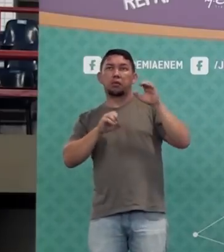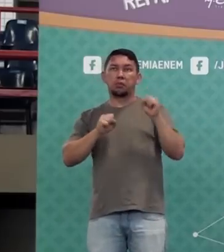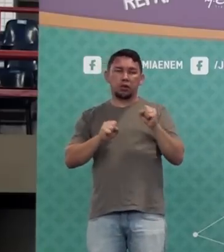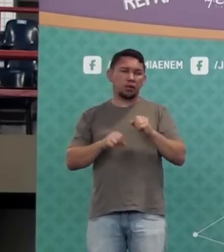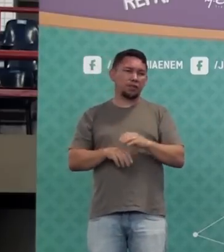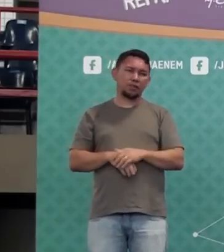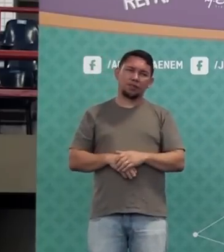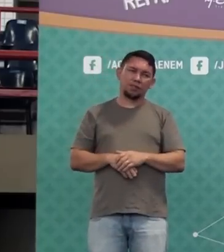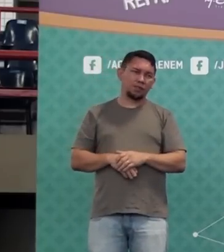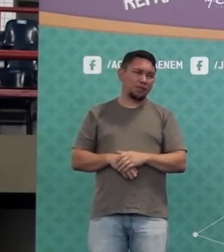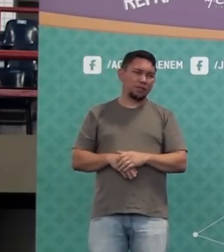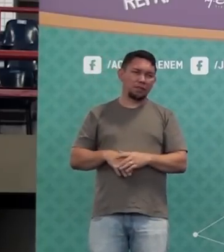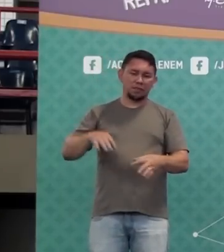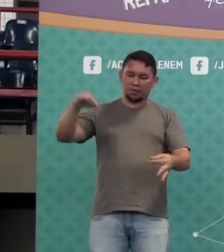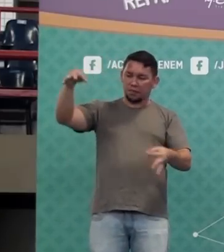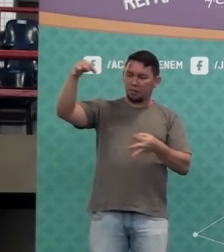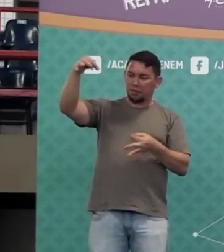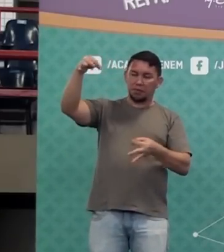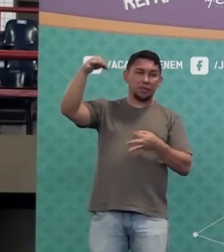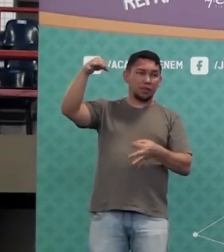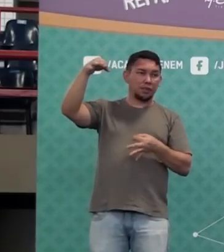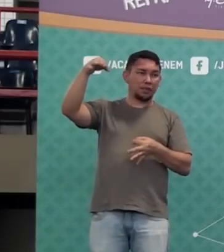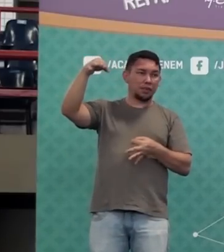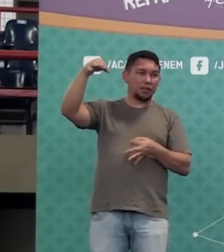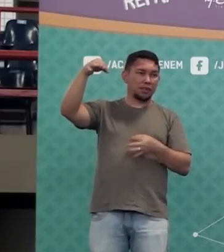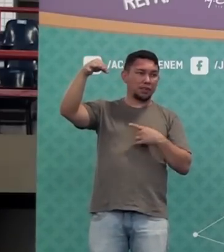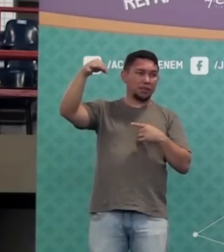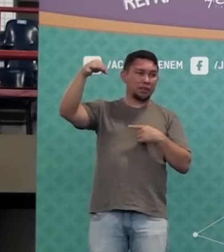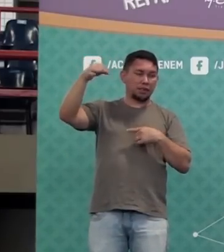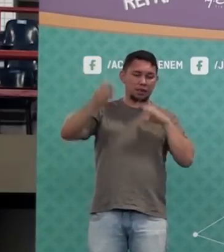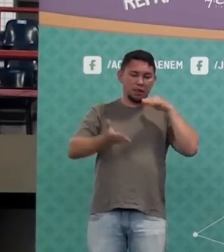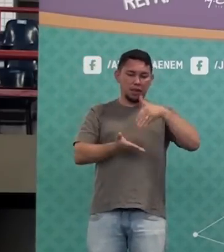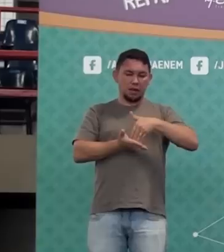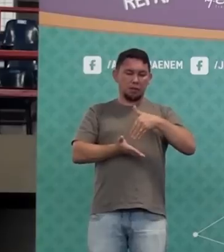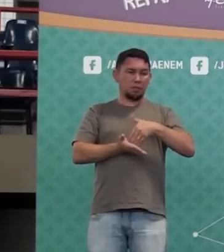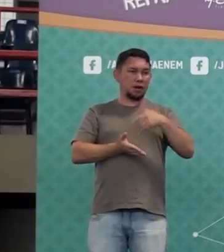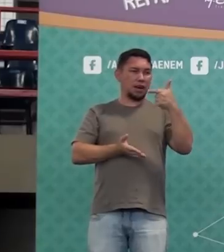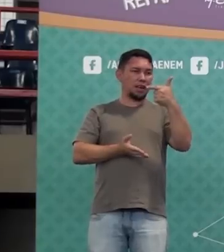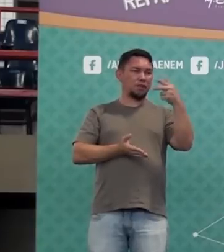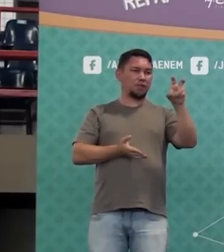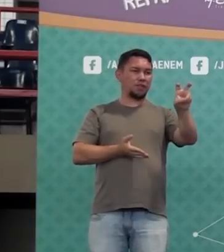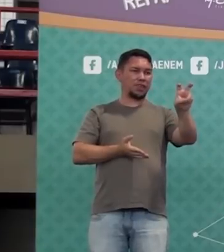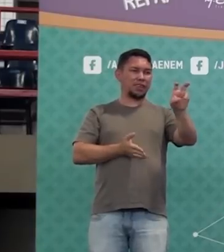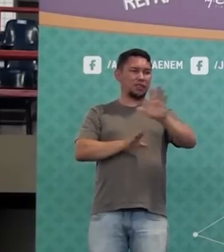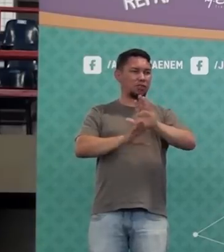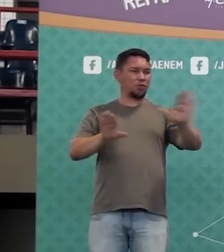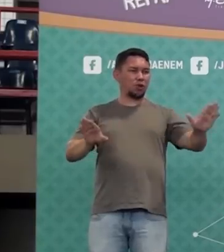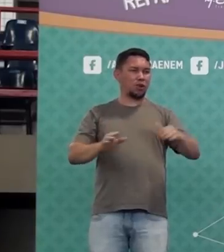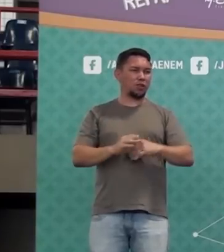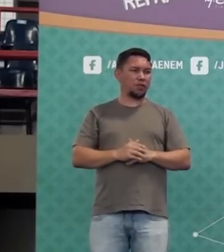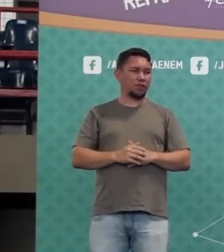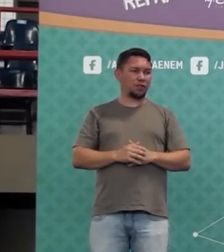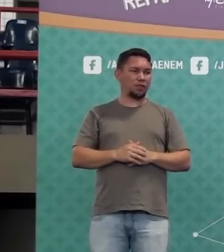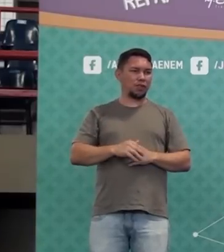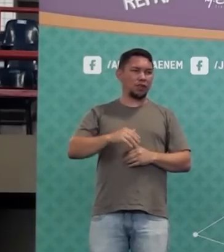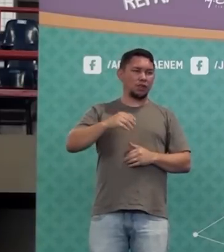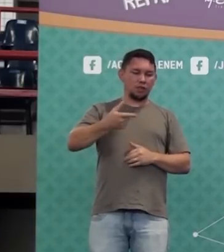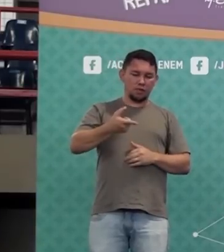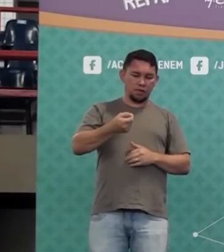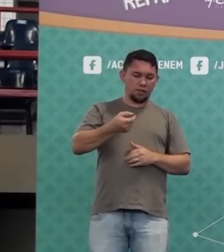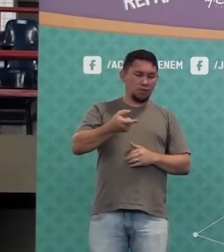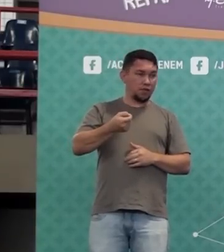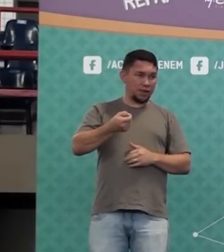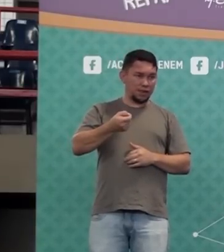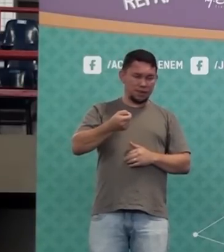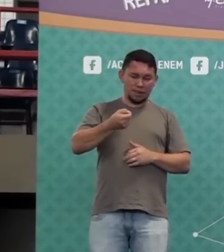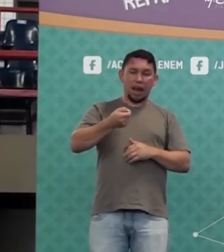a folha já é trabalhada e para na linha 25. A UES tem 5 linhas a menos do